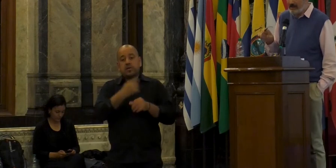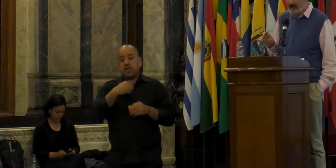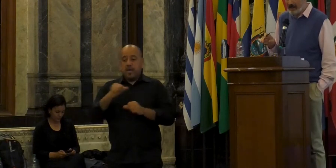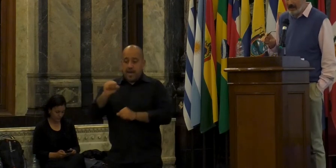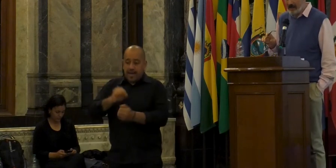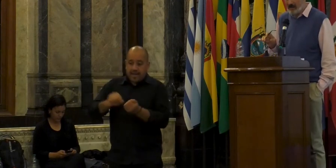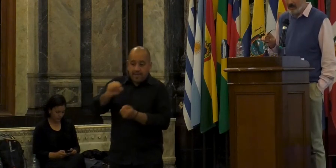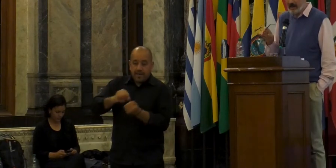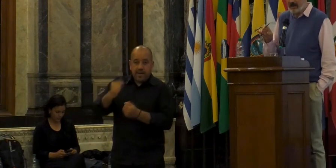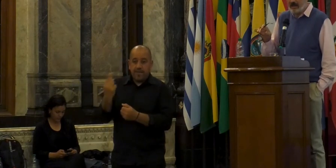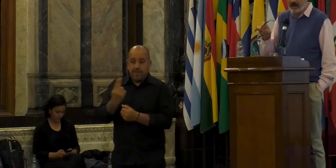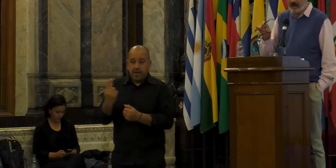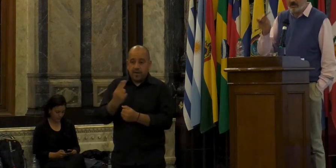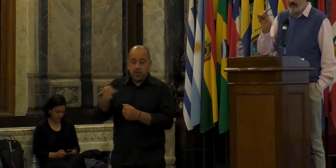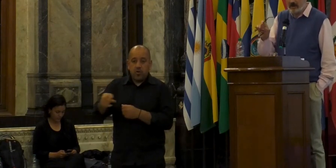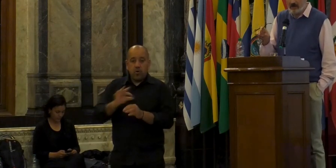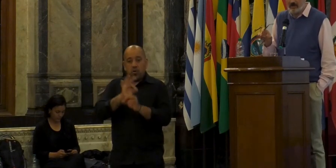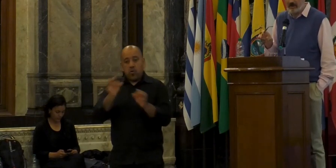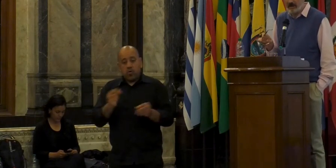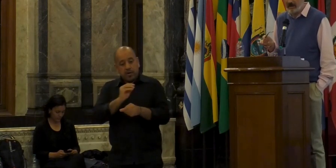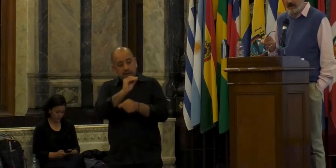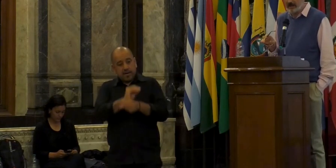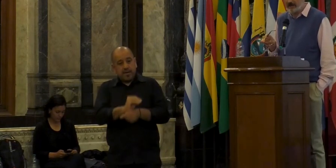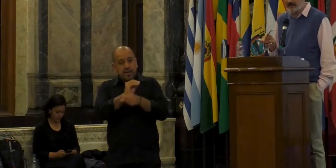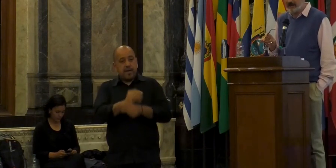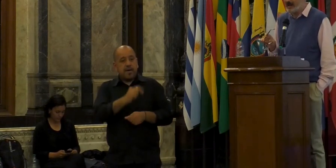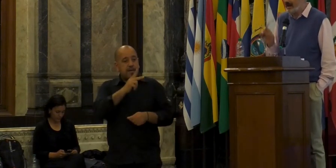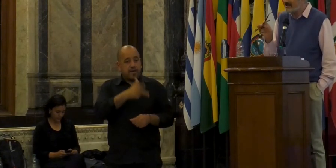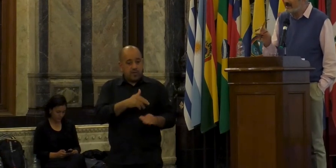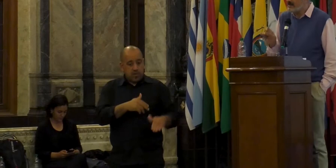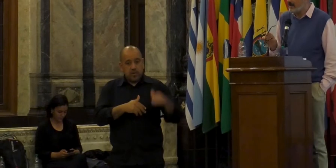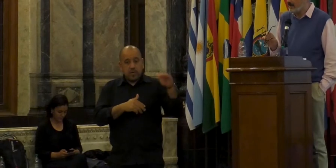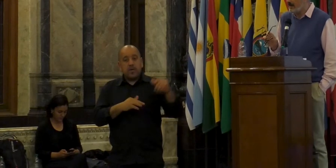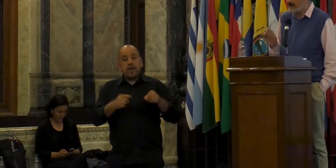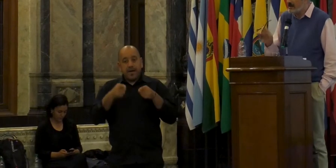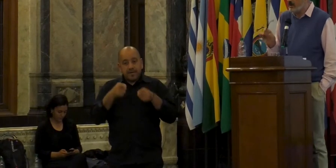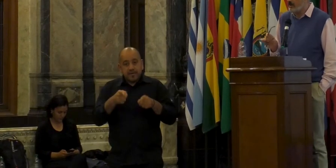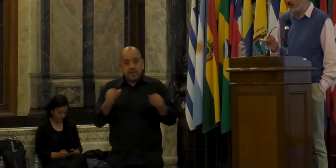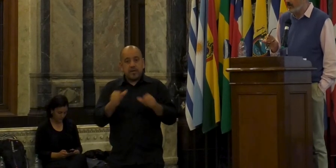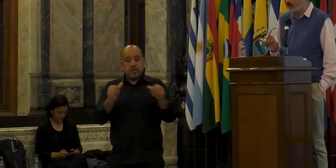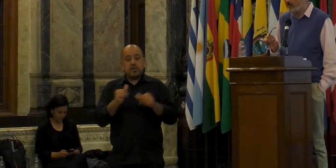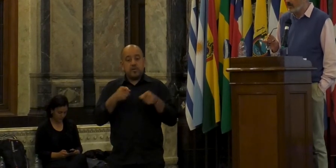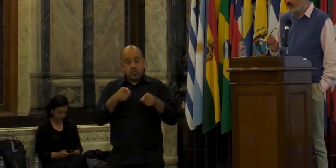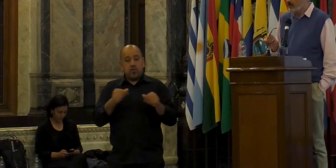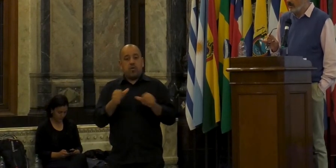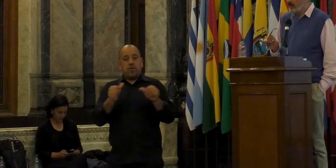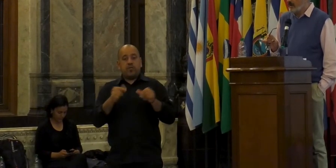baño de tal manera o que cría a su niño de tal manera, se dice, así se hace, así lo hago yo.